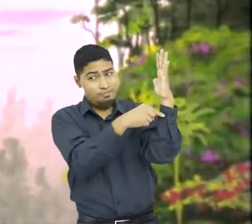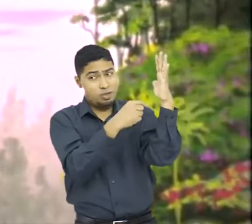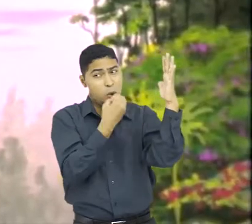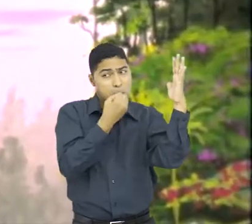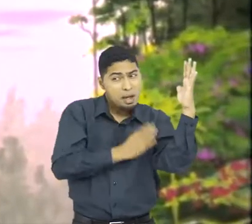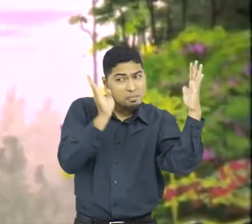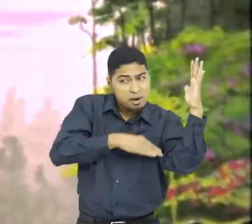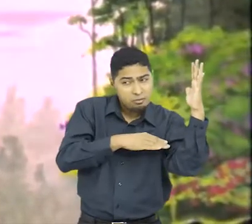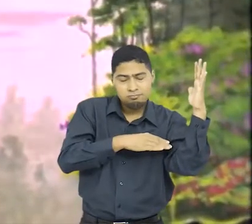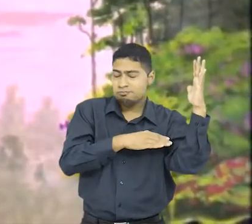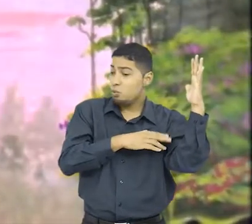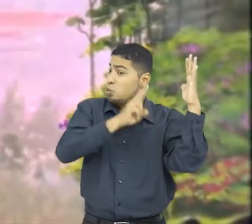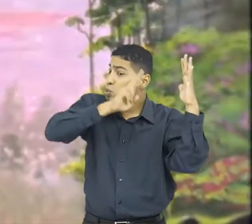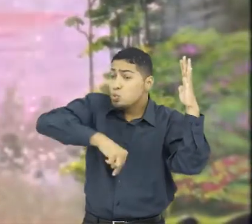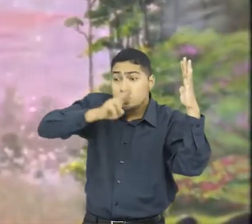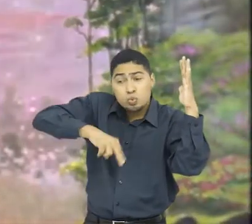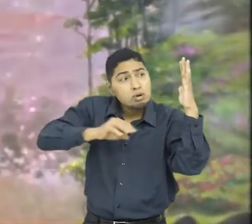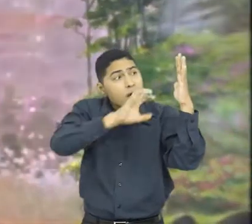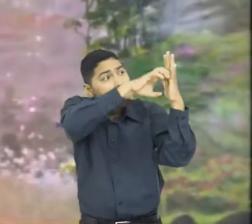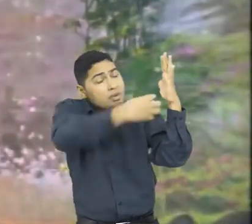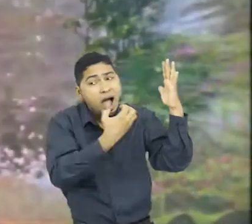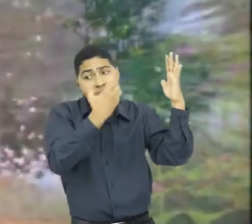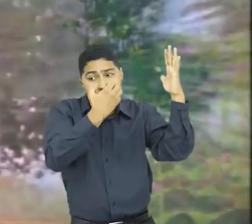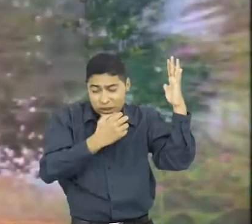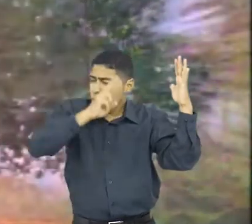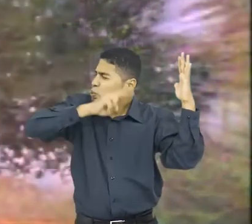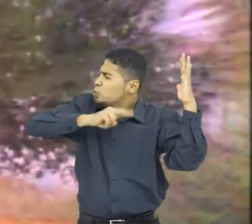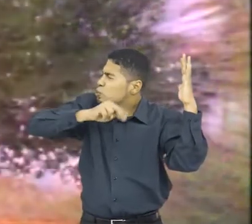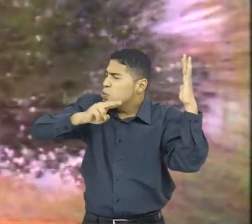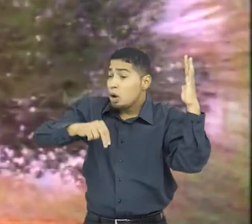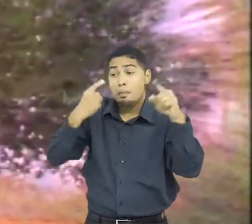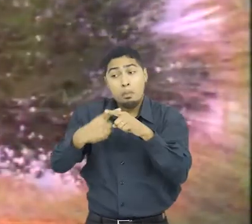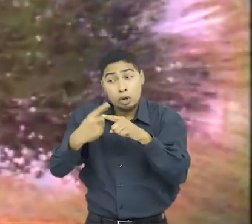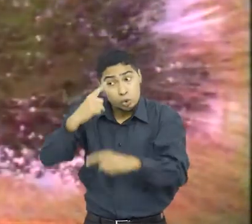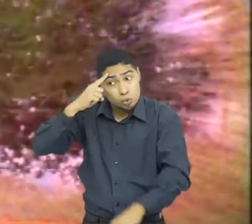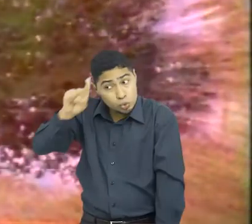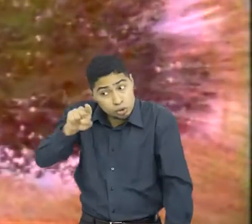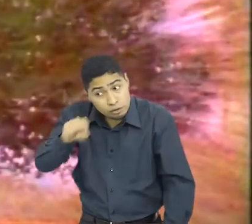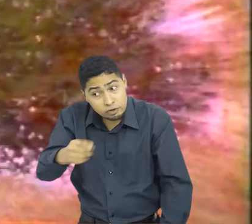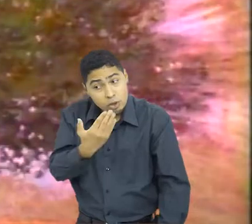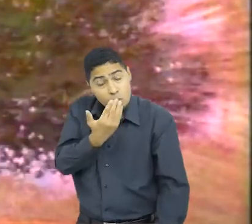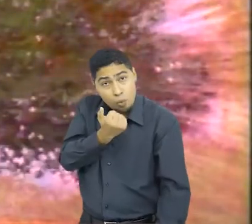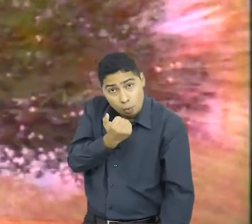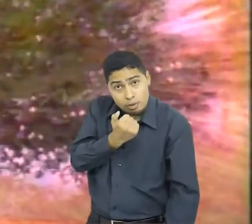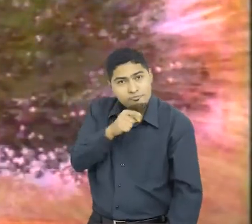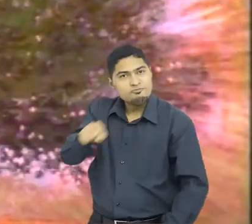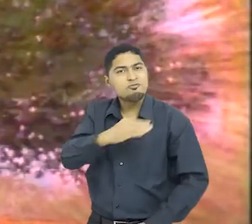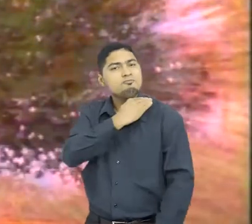do bem e do mal. Jamais coma o fruto daquela árvore, porque no dia em que você comer,